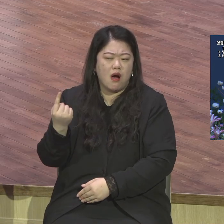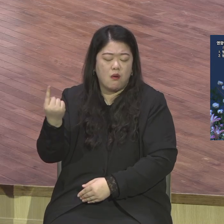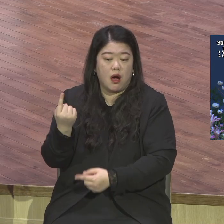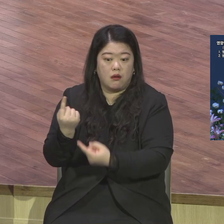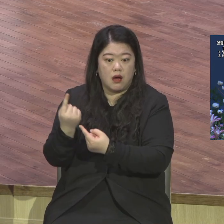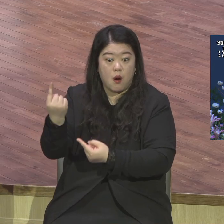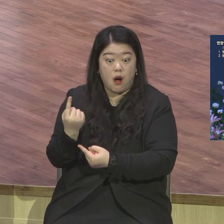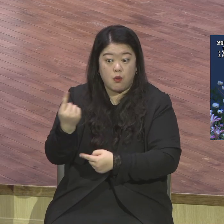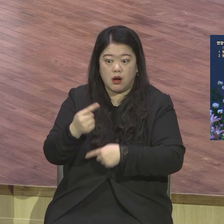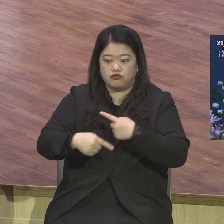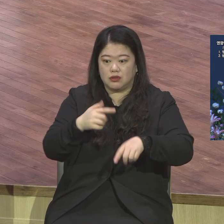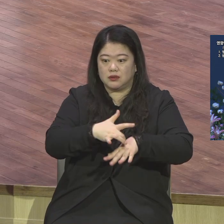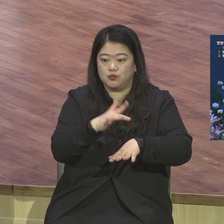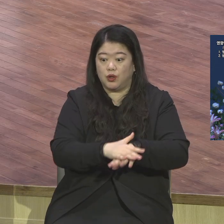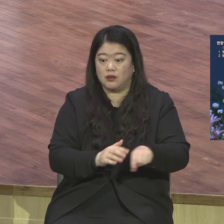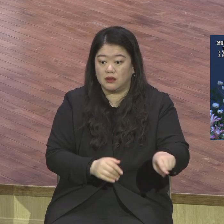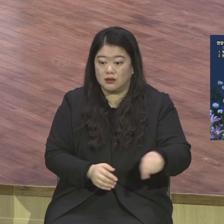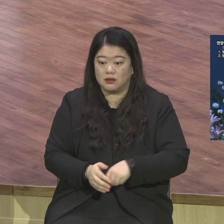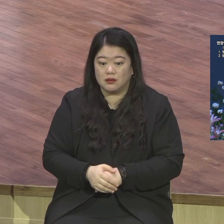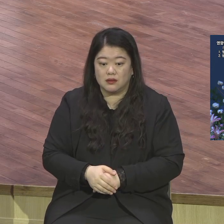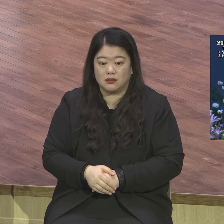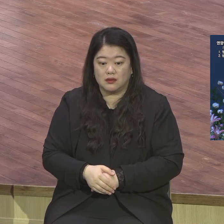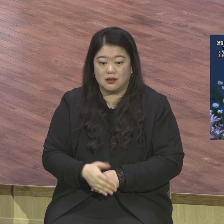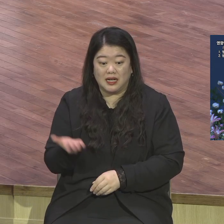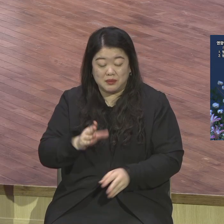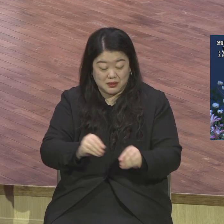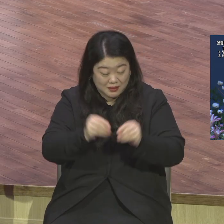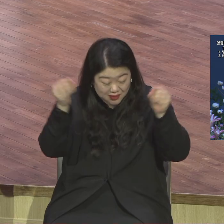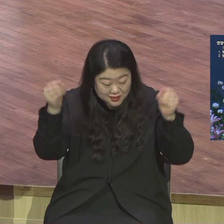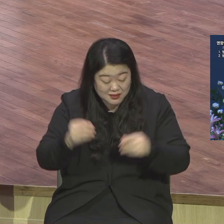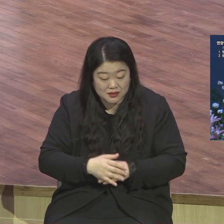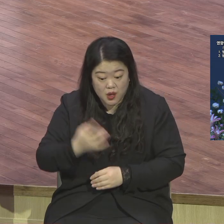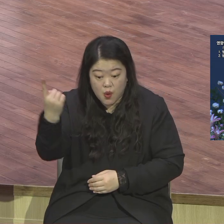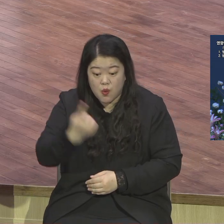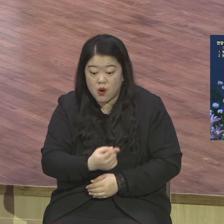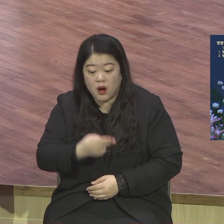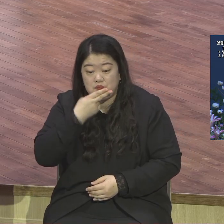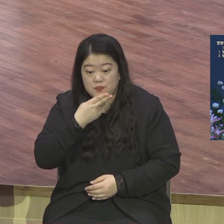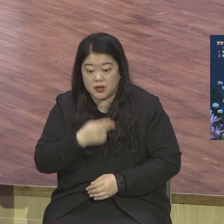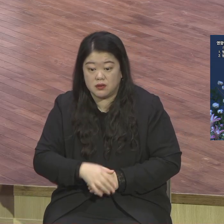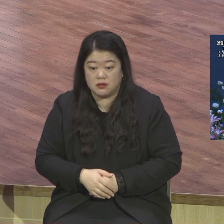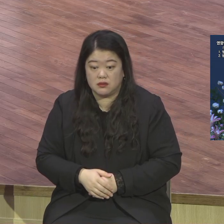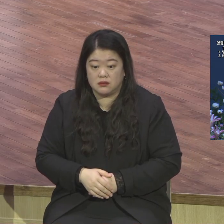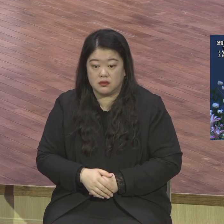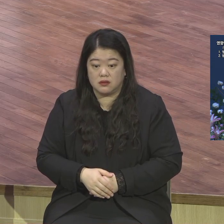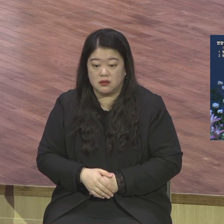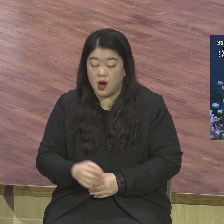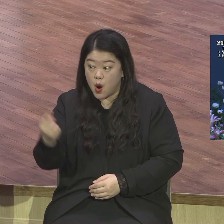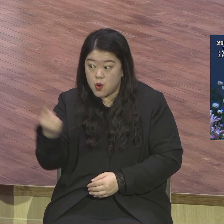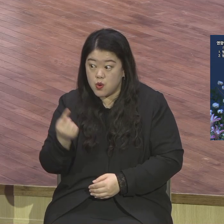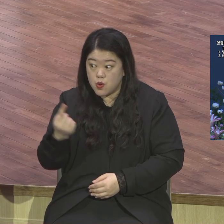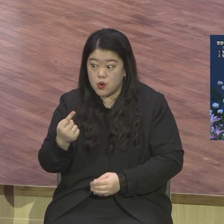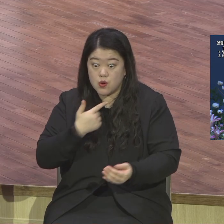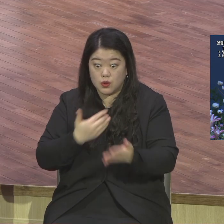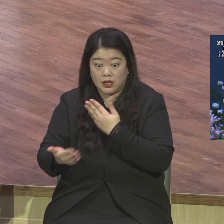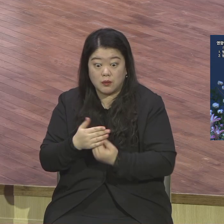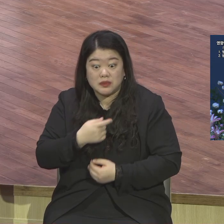성공을 보장하는 최선의 방법은 오늘부터 시작하는 것이다.